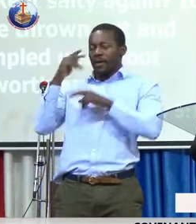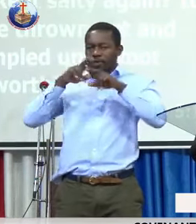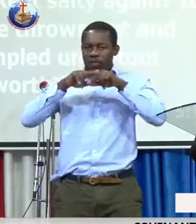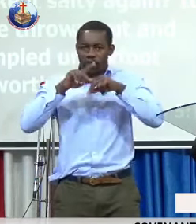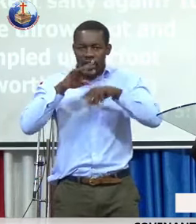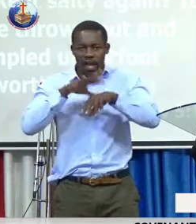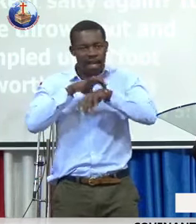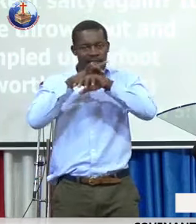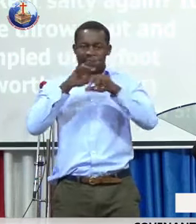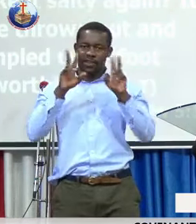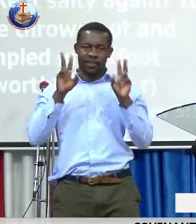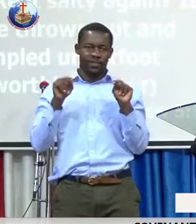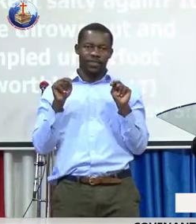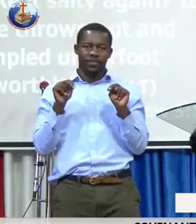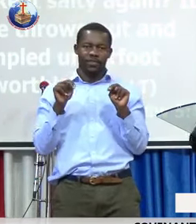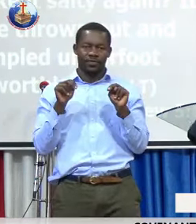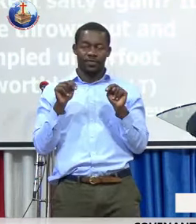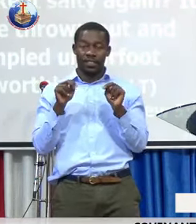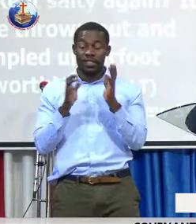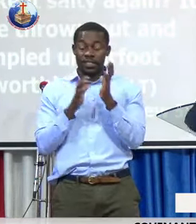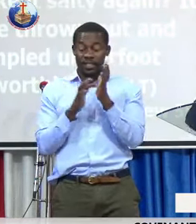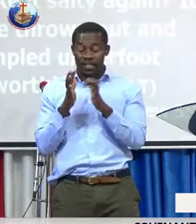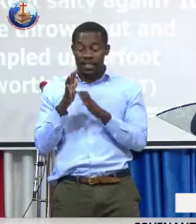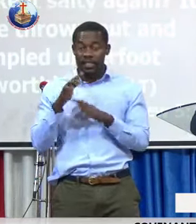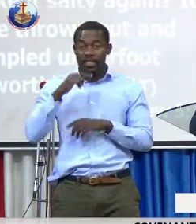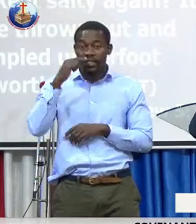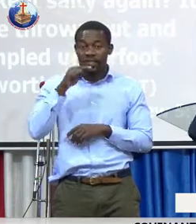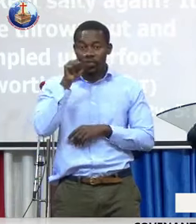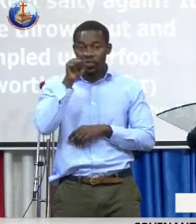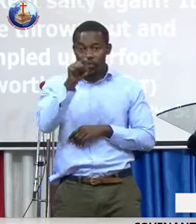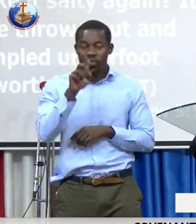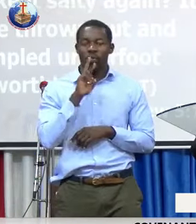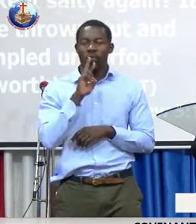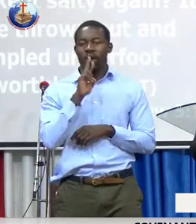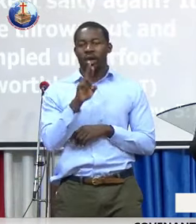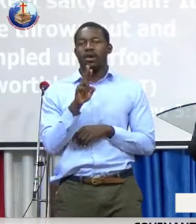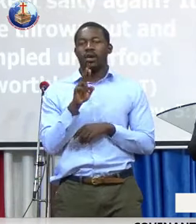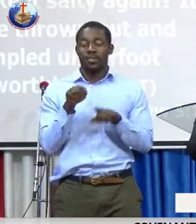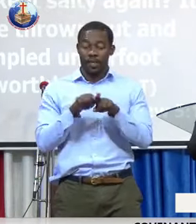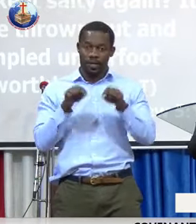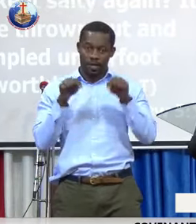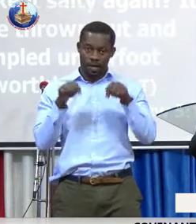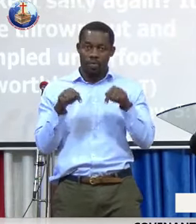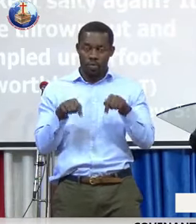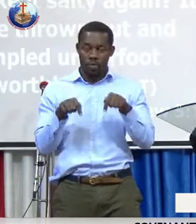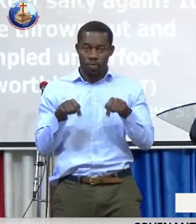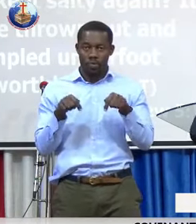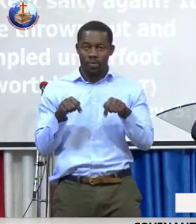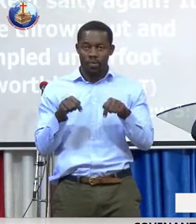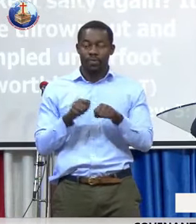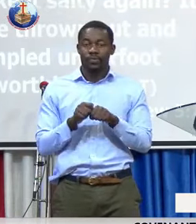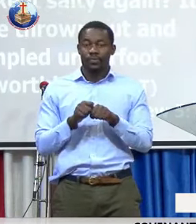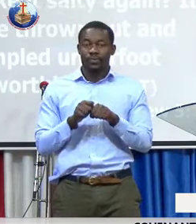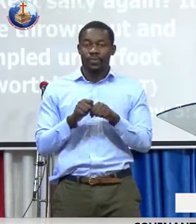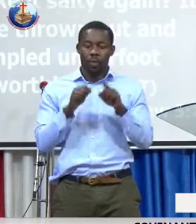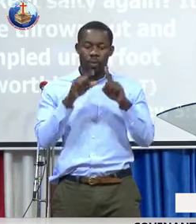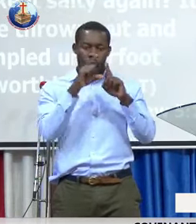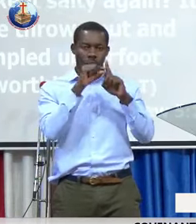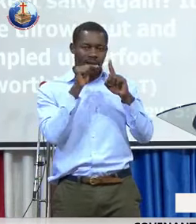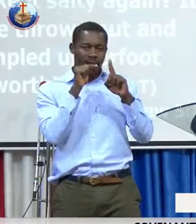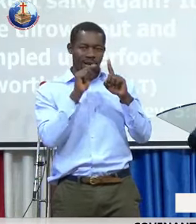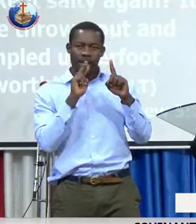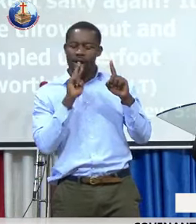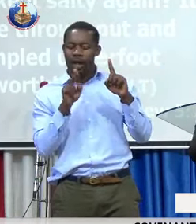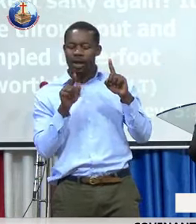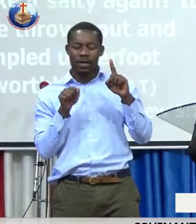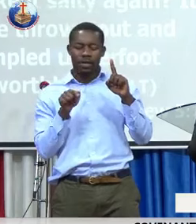Hakusema mlikuwa chumvi ya ulimwengu. He used you are. Alisema ninyi ni. And the word are, na ilo neno